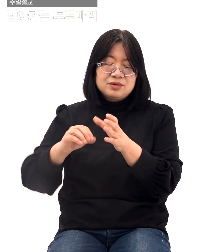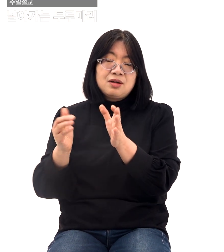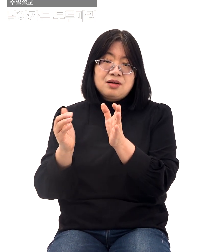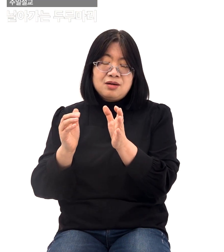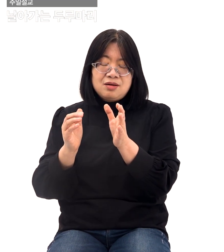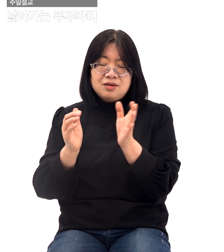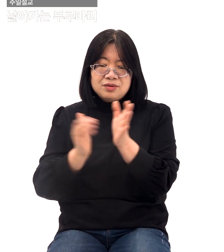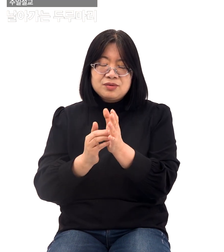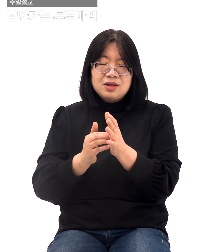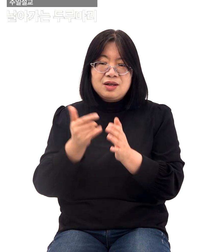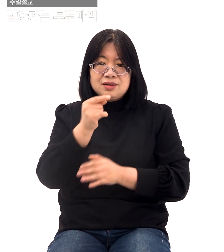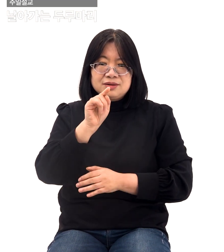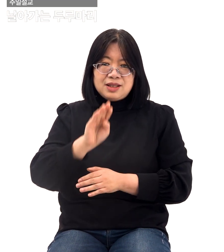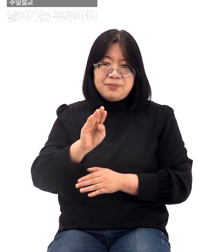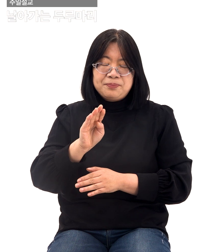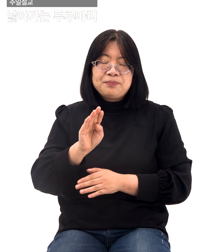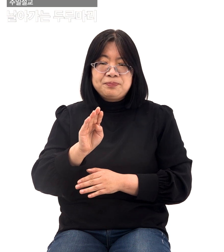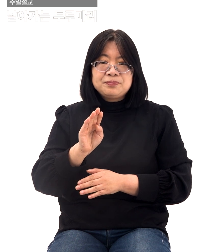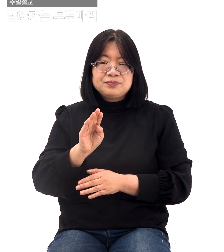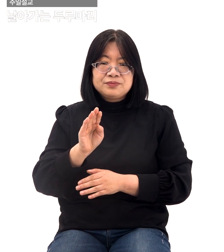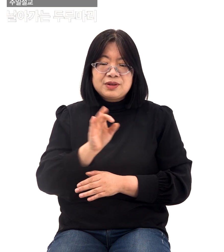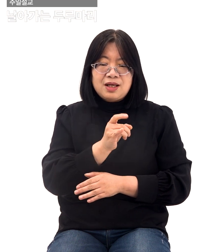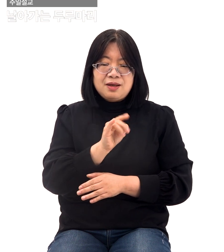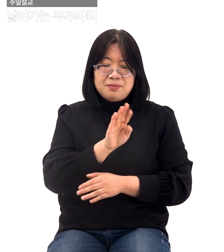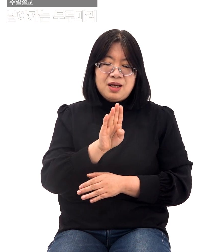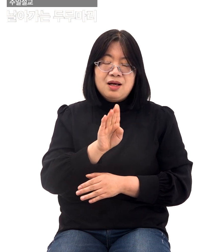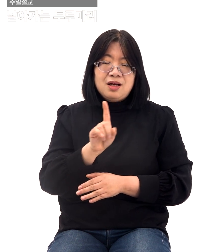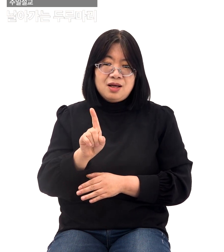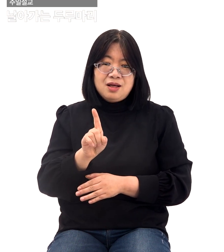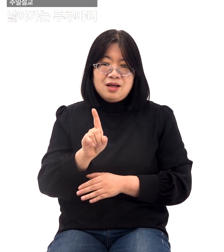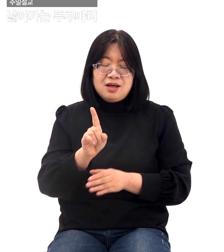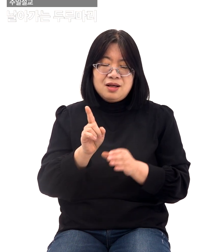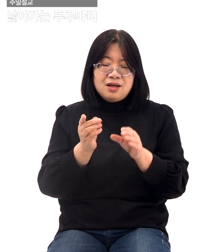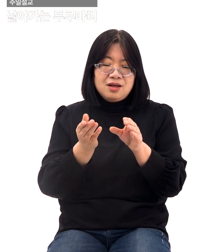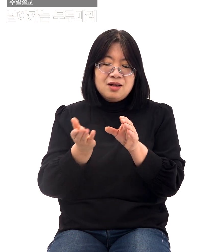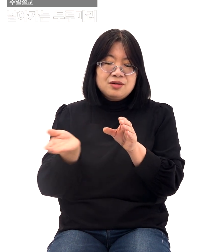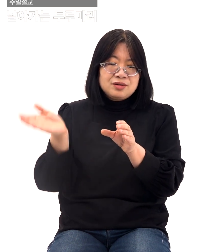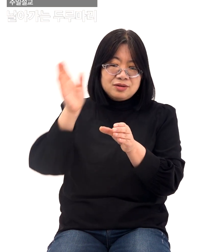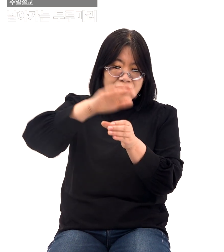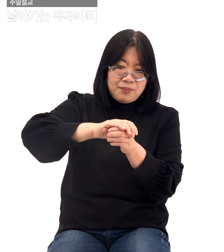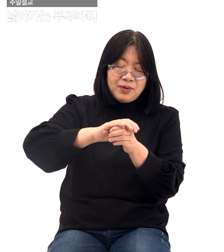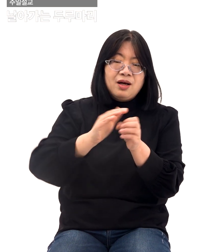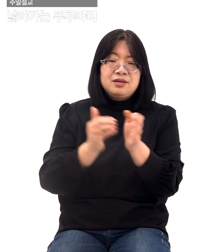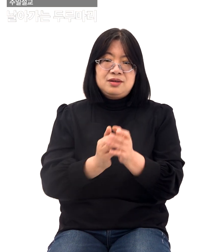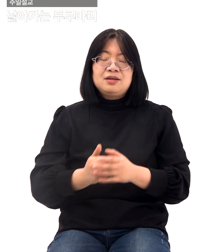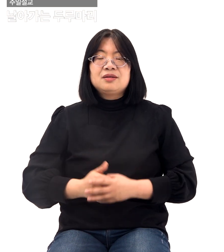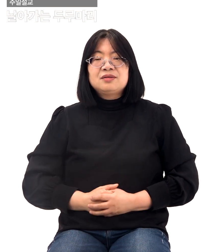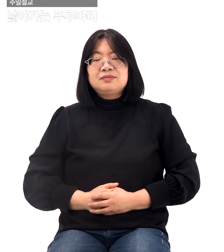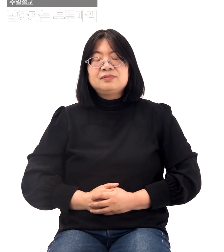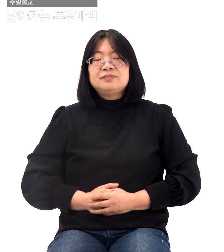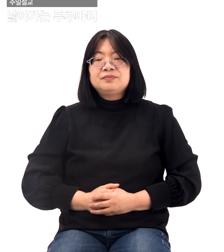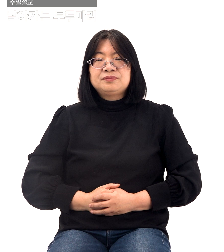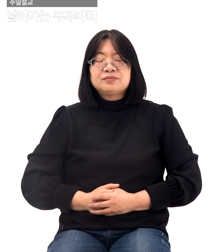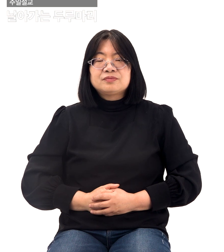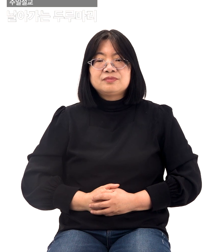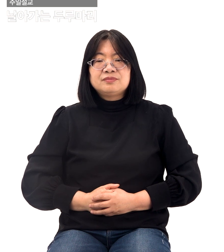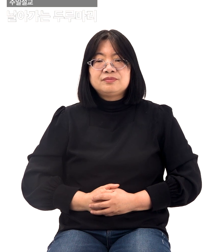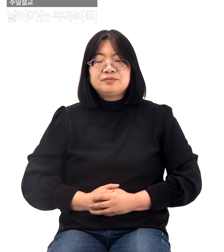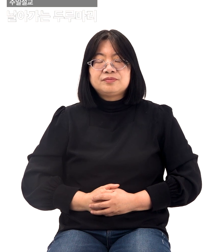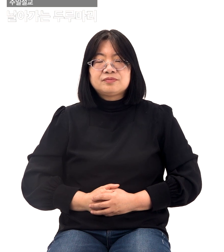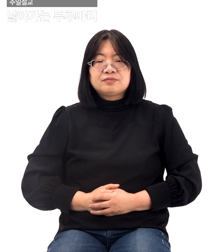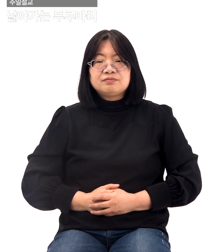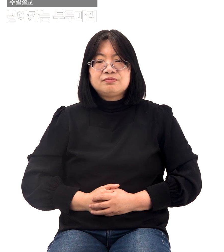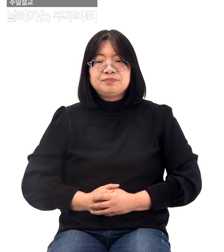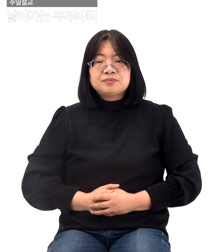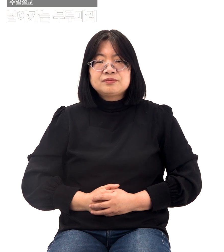던져놓고 납조각을 에바 아귀 위에 던져 덮었더라. 완전히 봉인을 해버린 겁니다. 봉인을